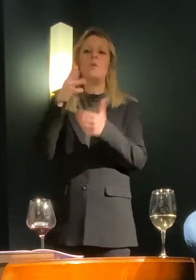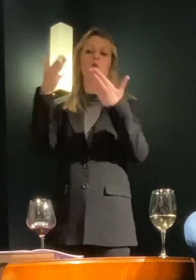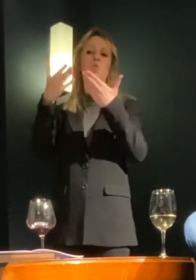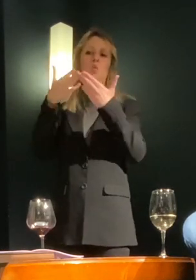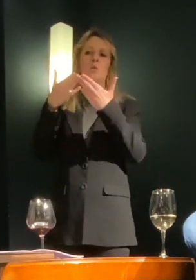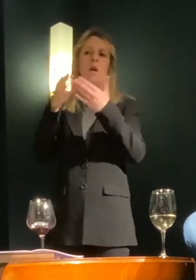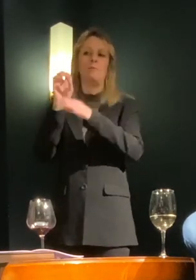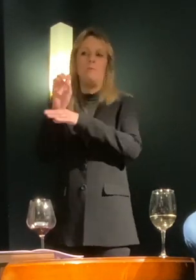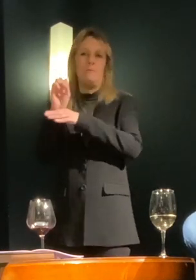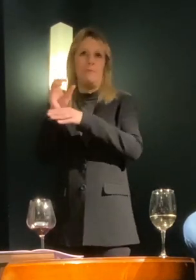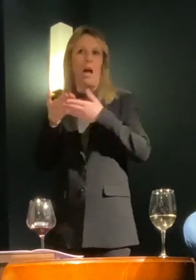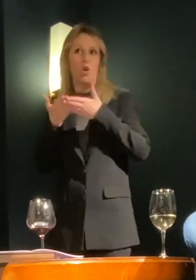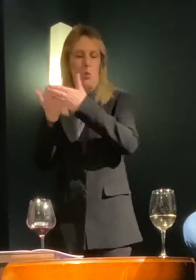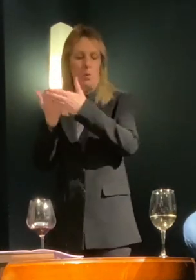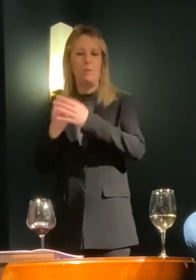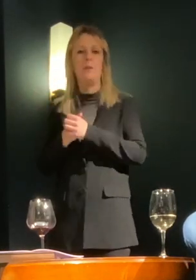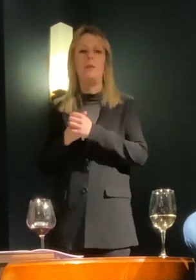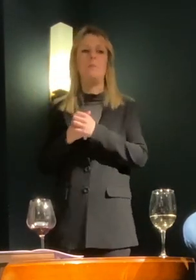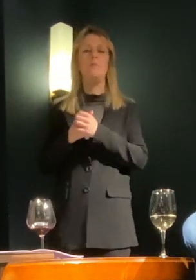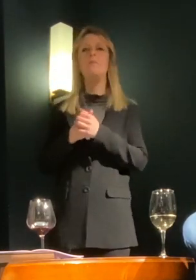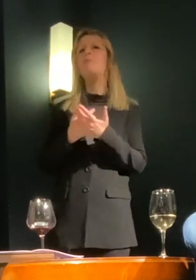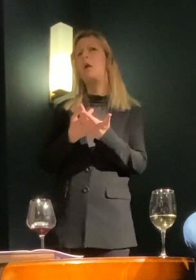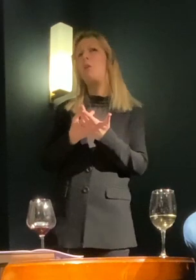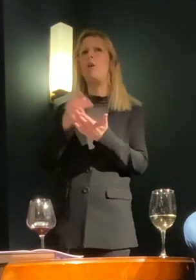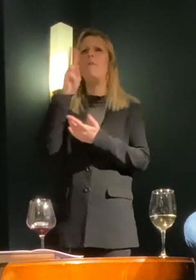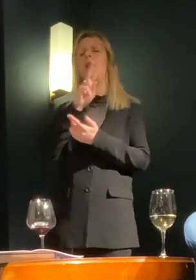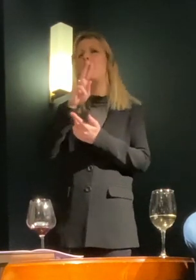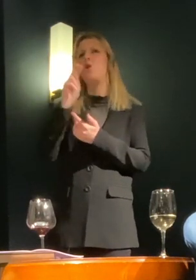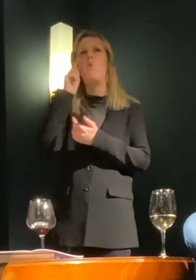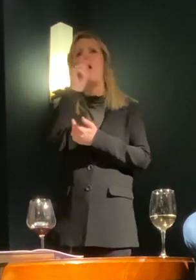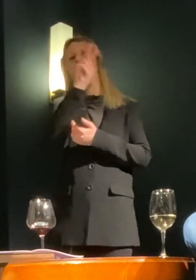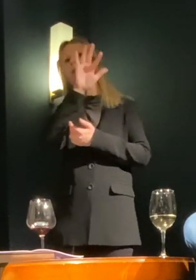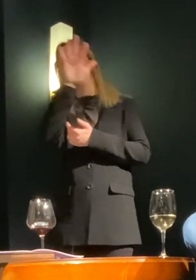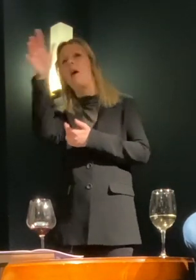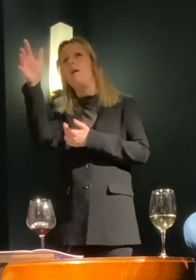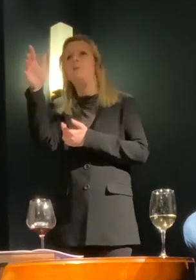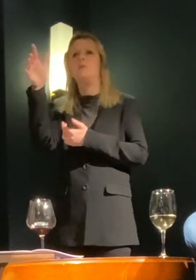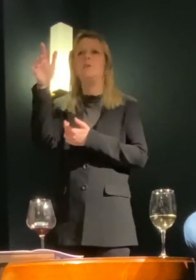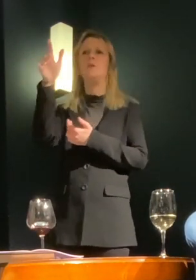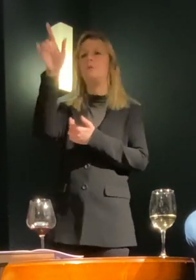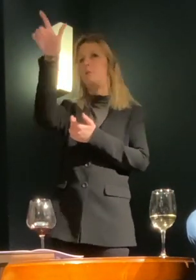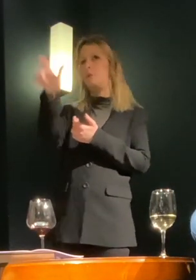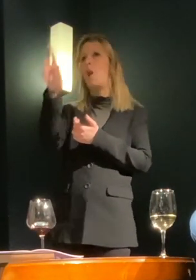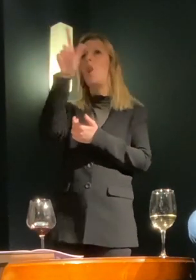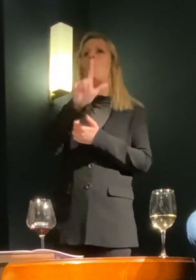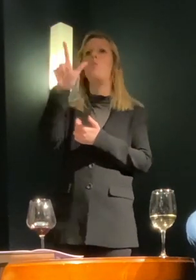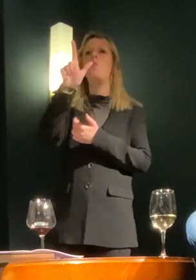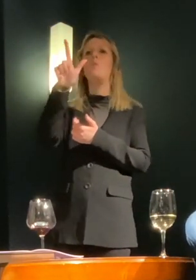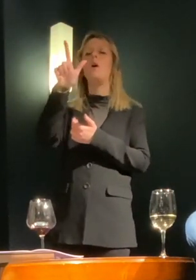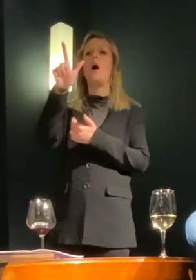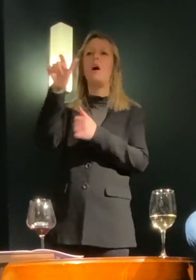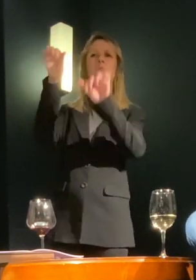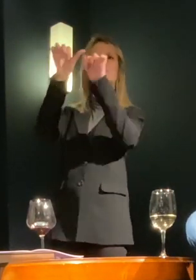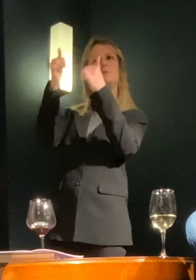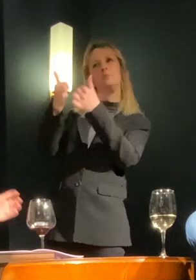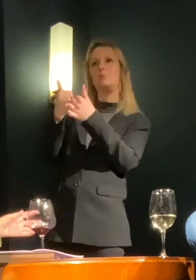una storia in cui Valerio continuamente guarda gli altri come modello, perché Luca è un modello per il nuoto, Sara è un modello perché,